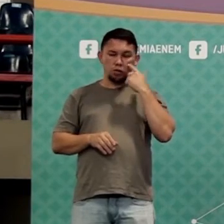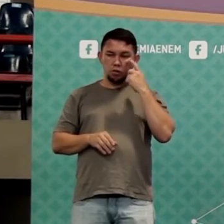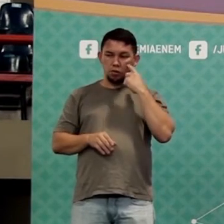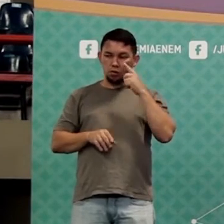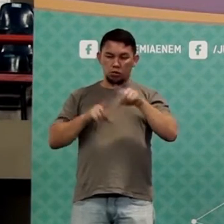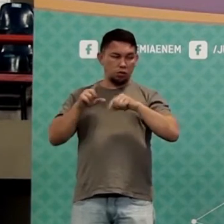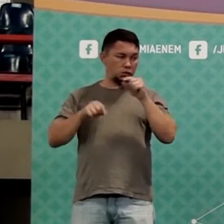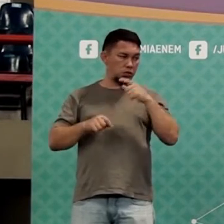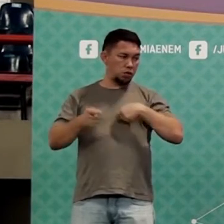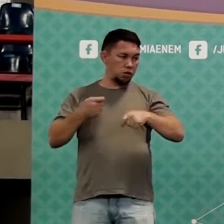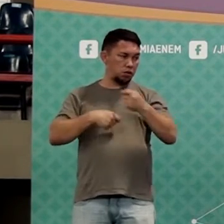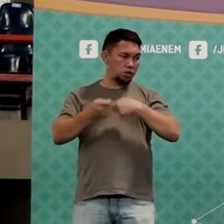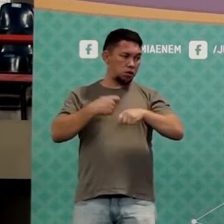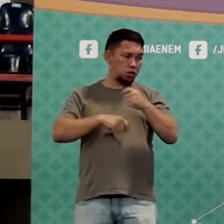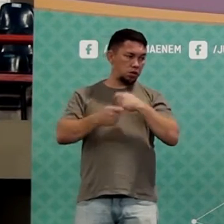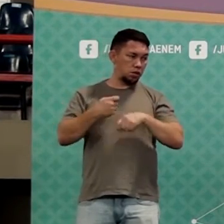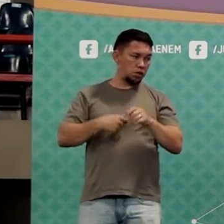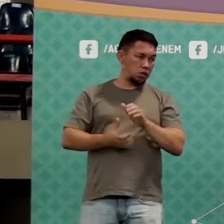Tá certo?